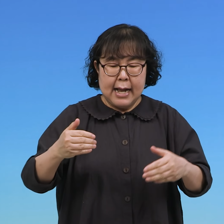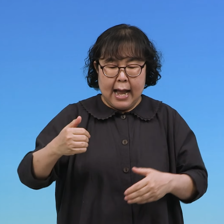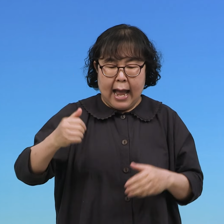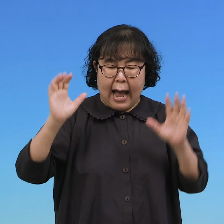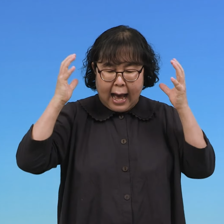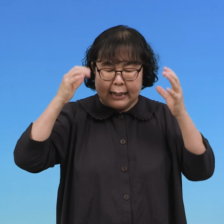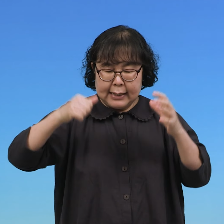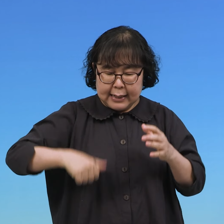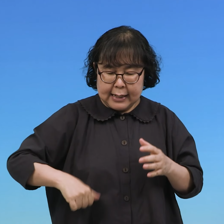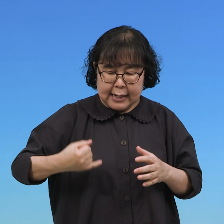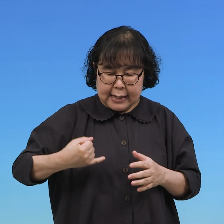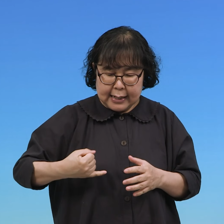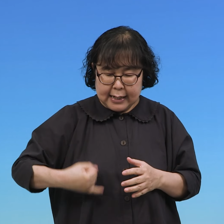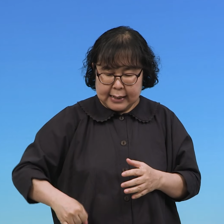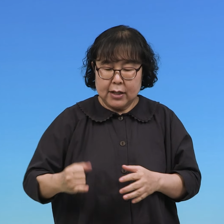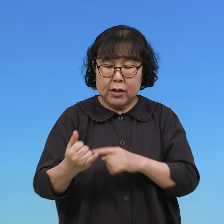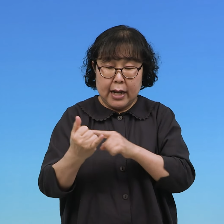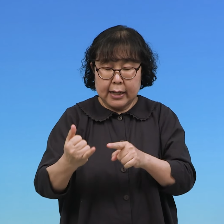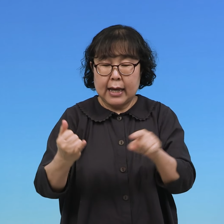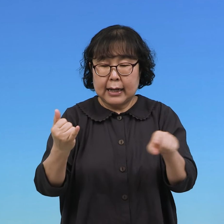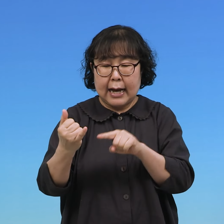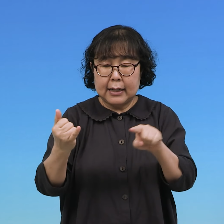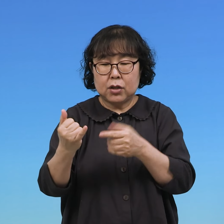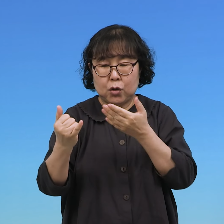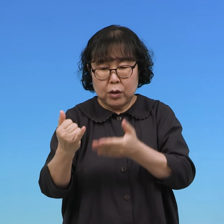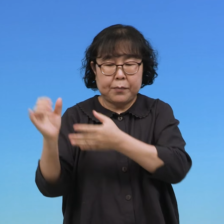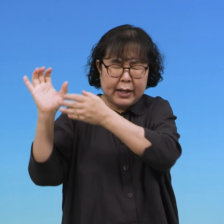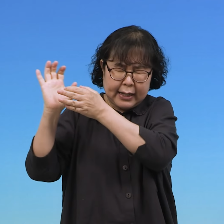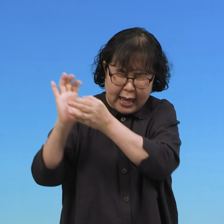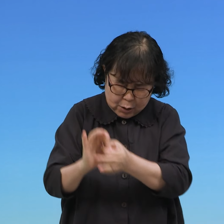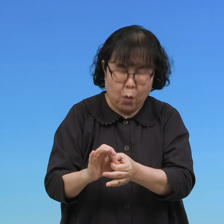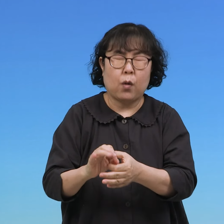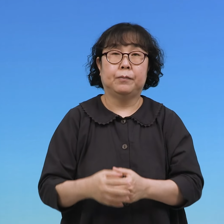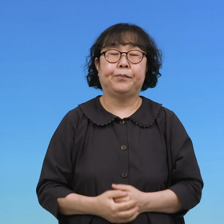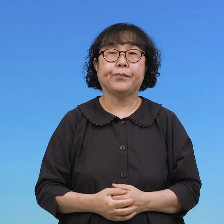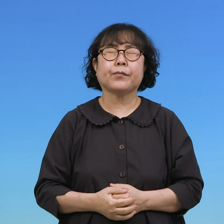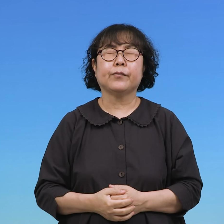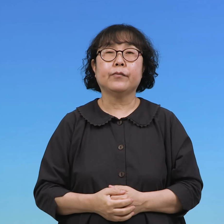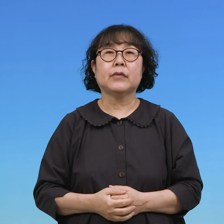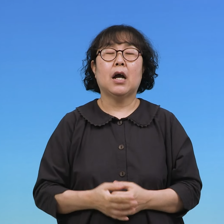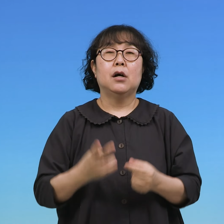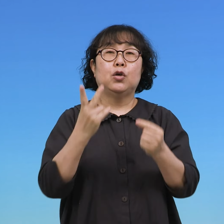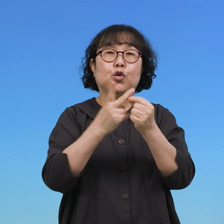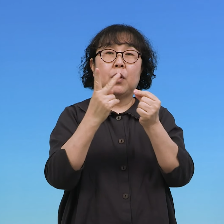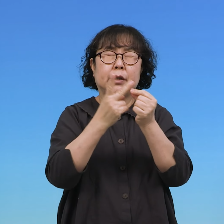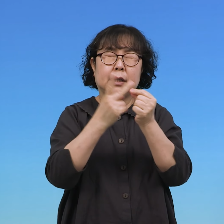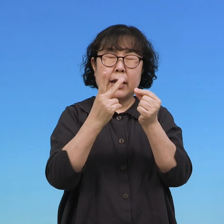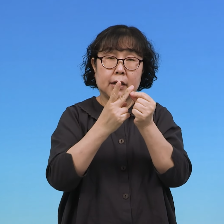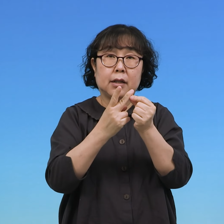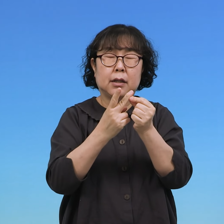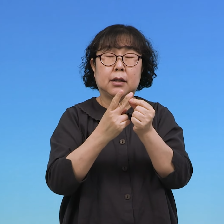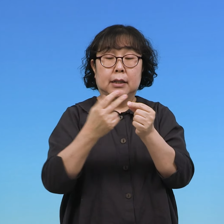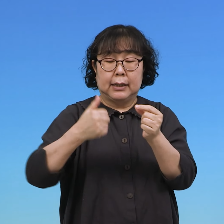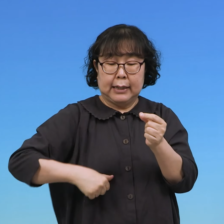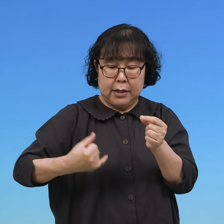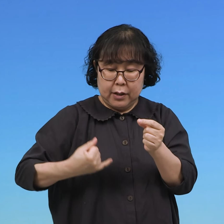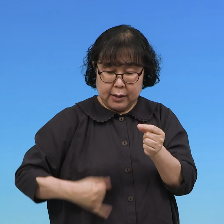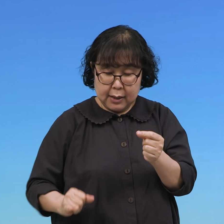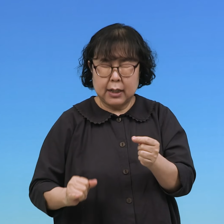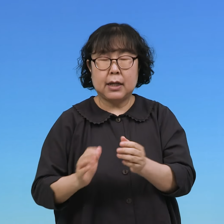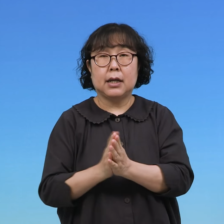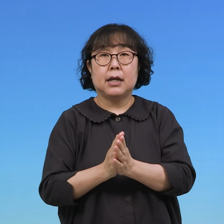가르치기를 원합니다. 이게 첫 번째고요. 그런가 하면 두 번째, 우리가 다음 세대를 위하여 뭘 해야 되느냐, 그 자녀들로